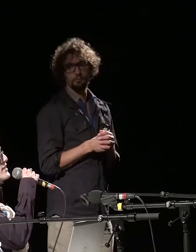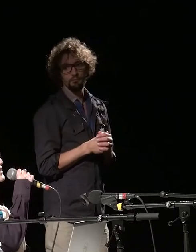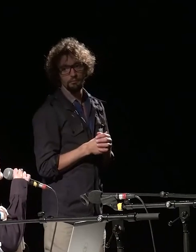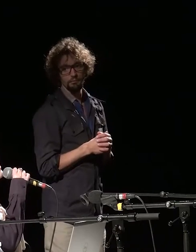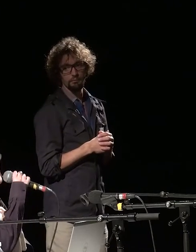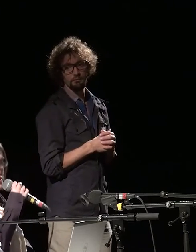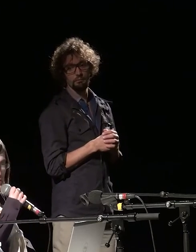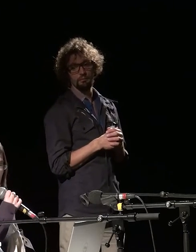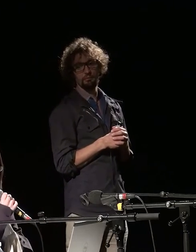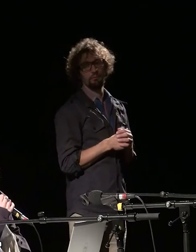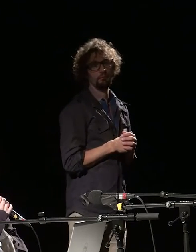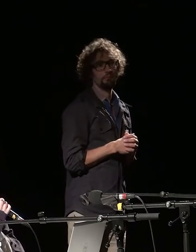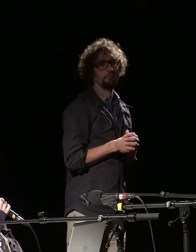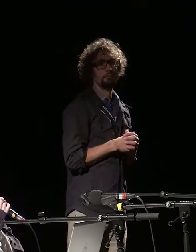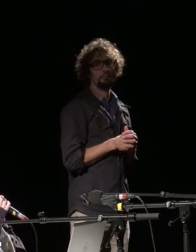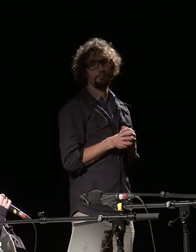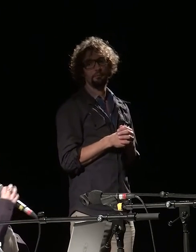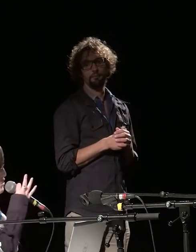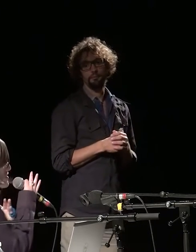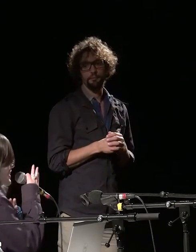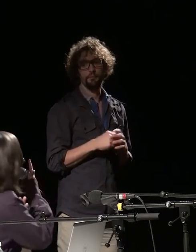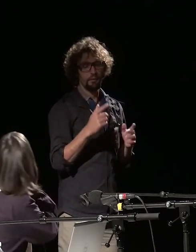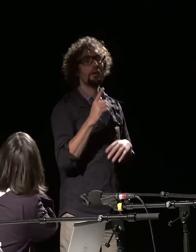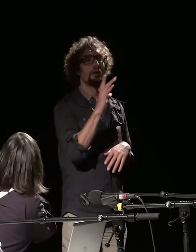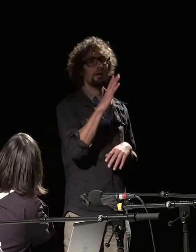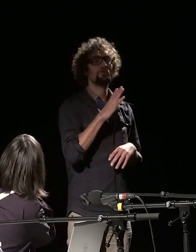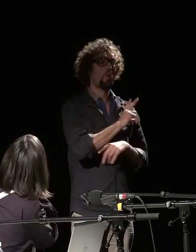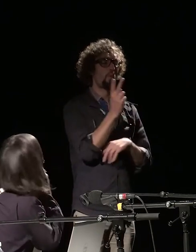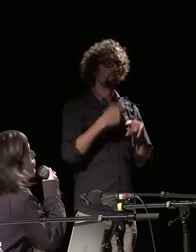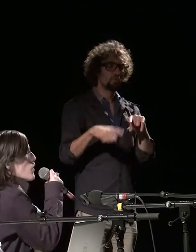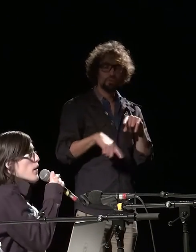Oui, non, mais c'est comique cette conf. Il y a une autre chose. Ça, c'est très